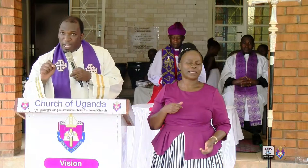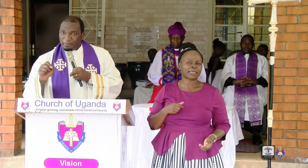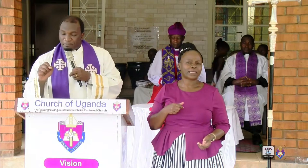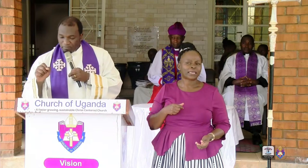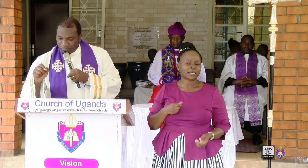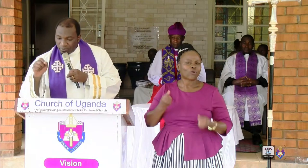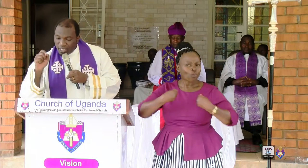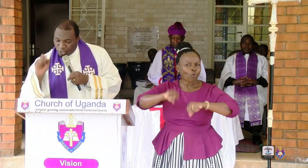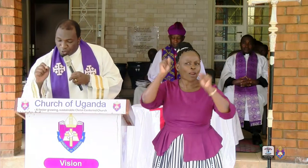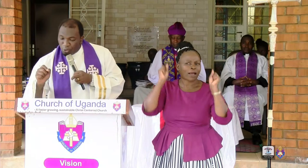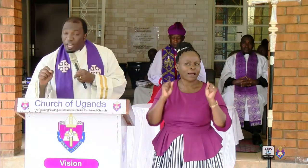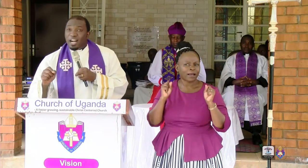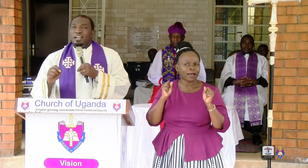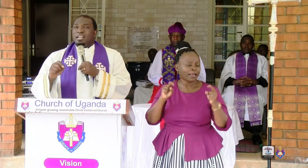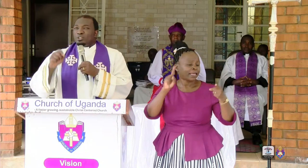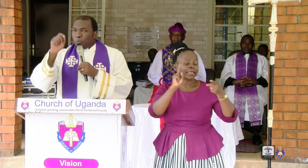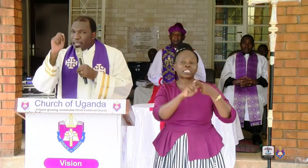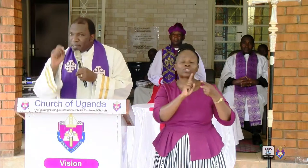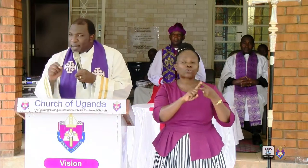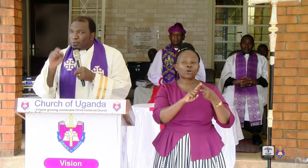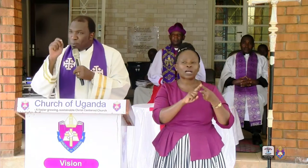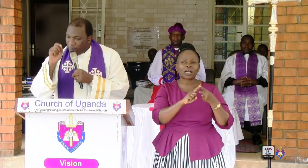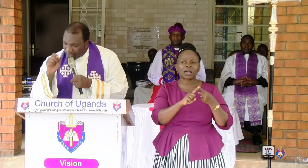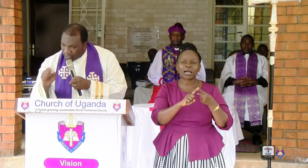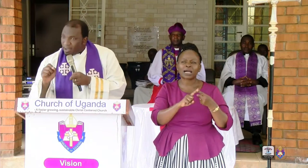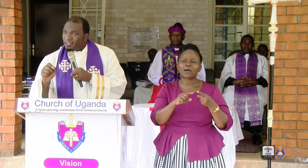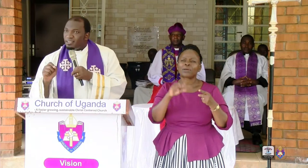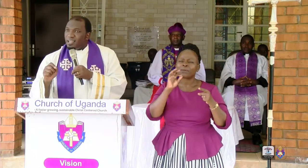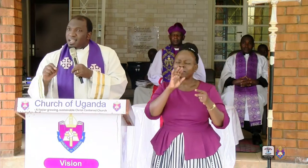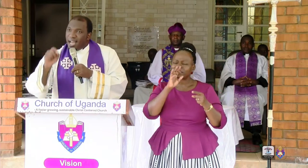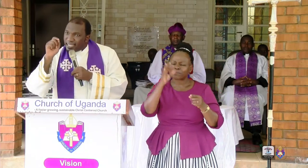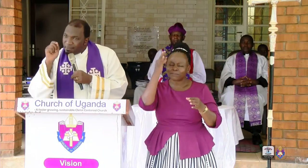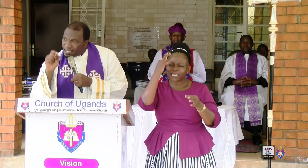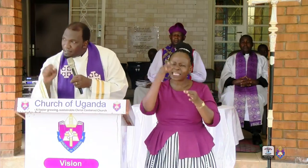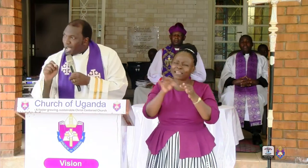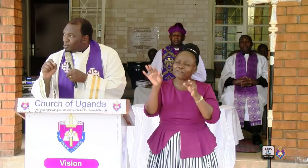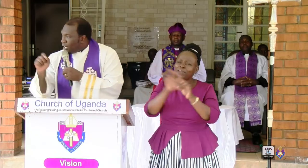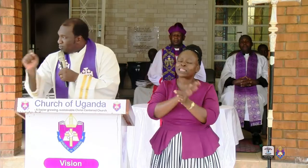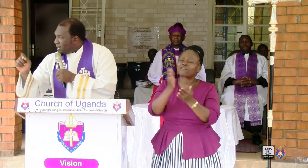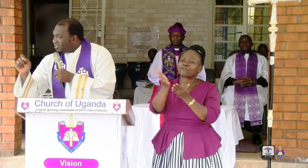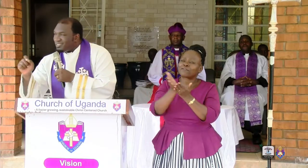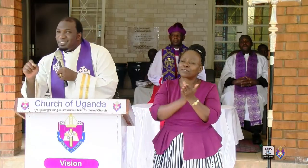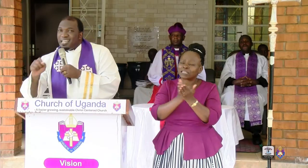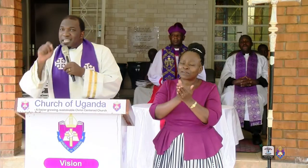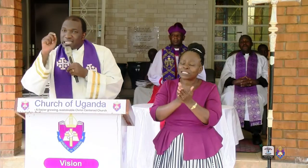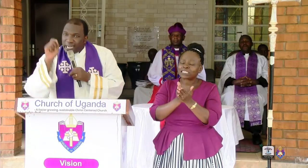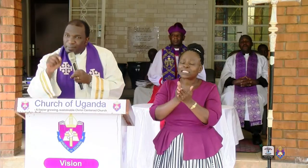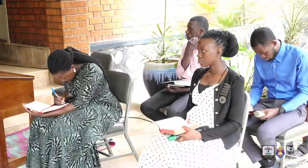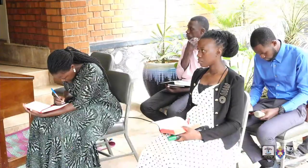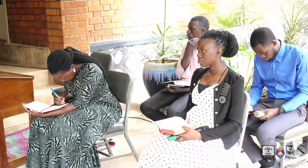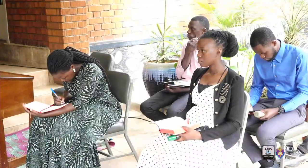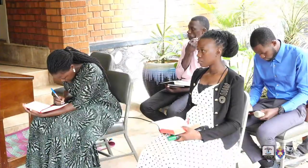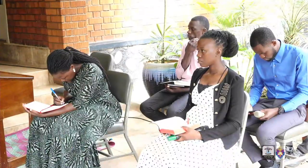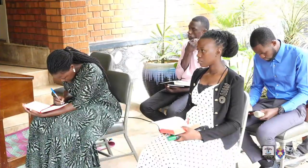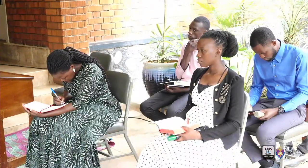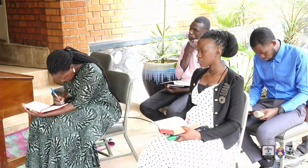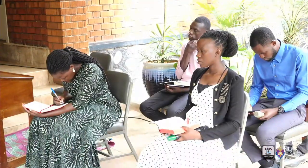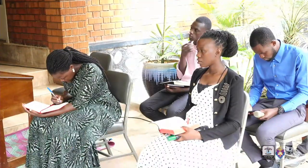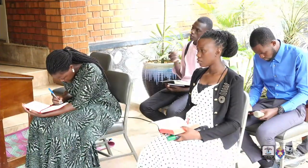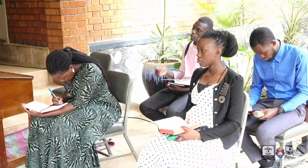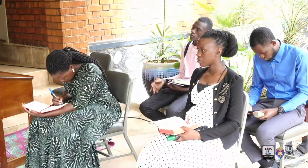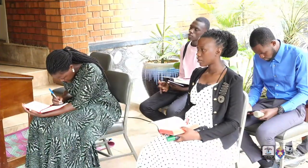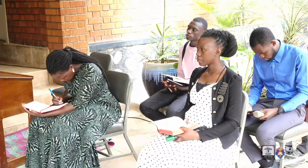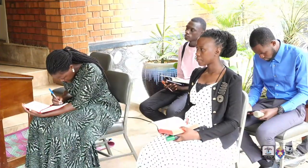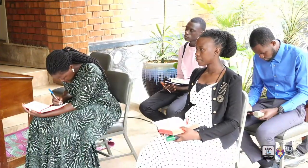Okukola. Echisoka. Tubiri baduba mazima. Ata mazima ago galiwa. Gali mochigambo chani.